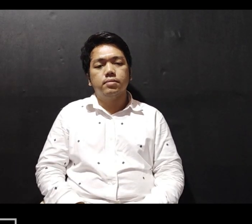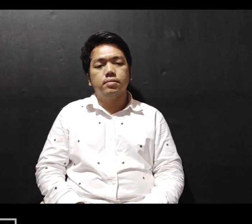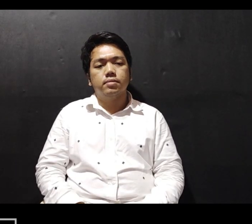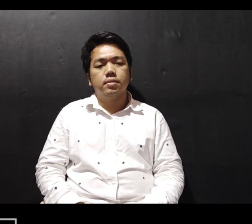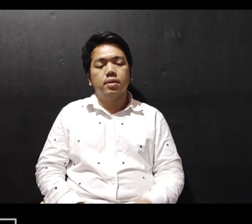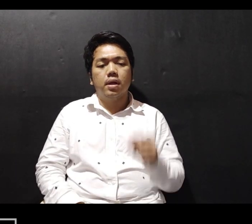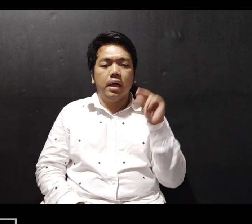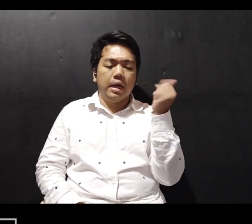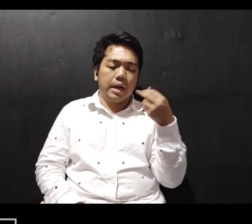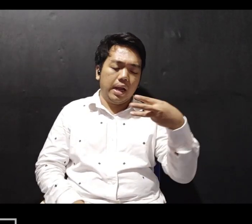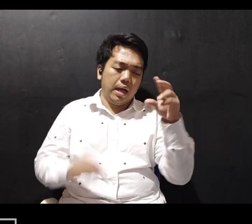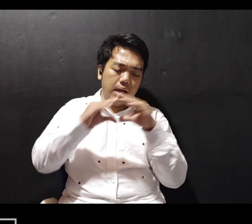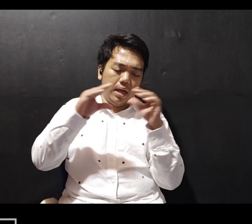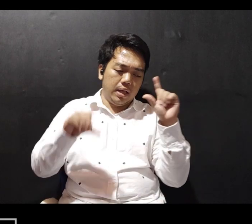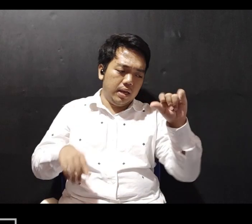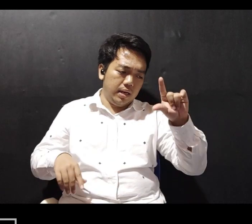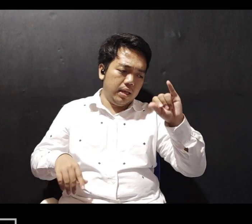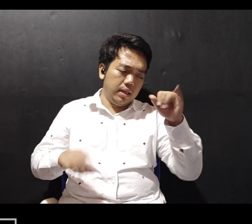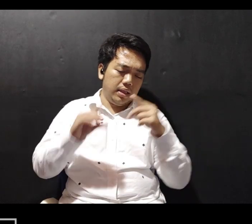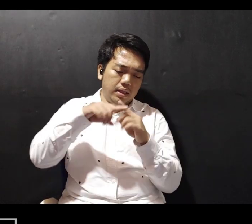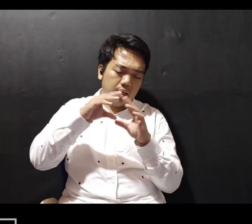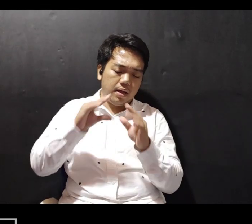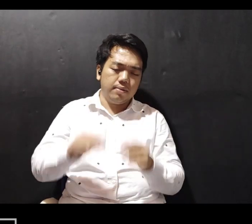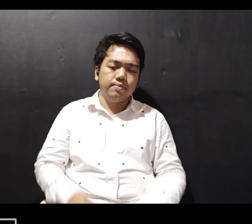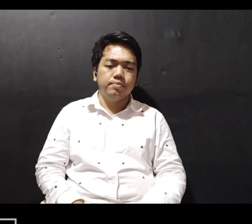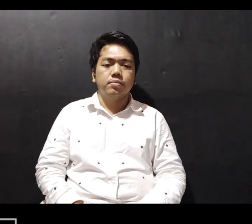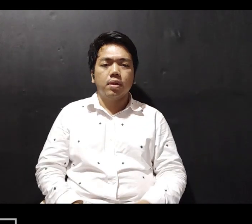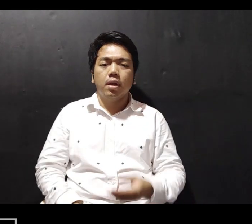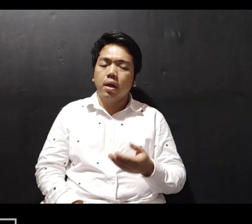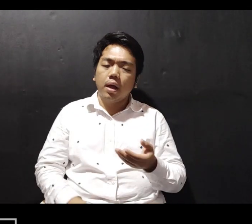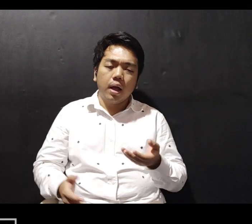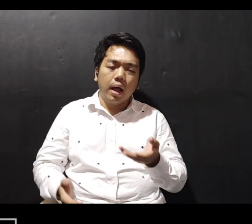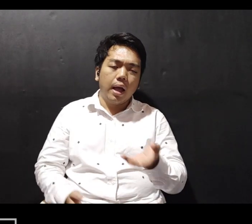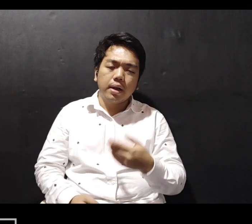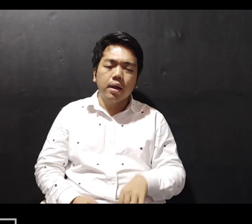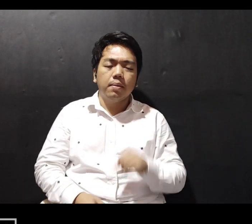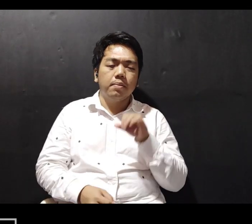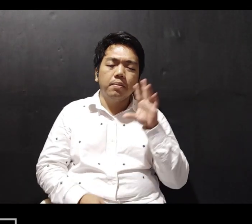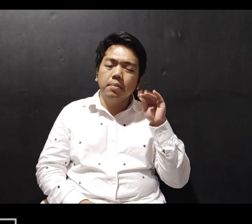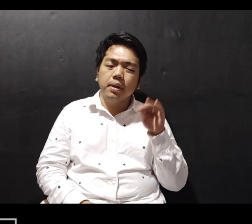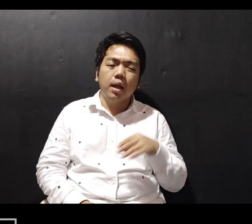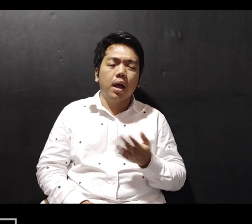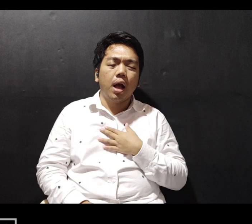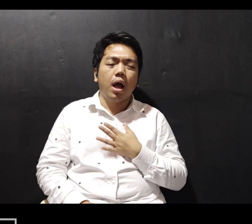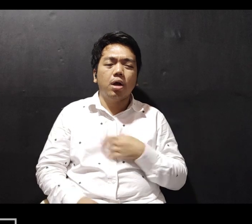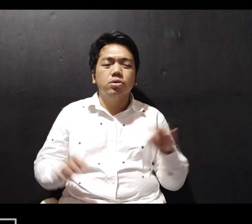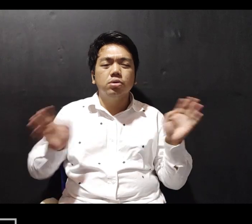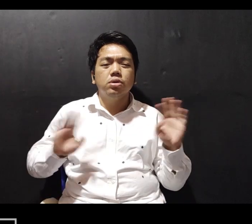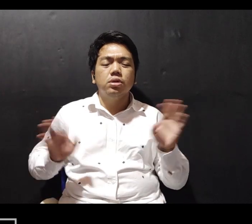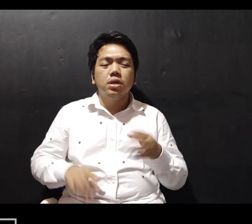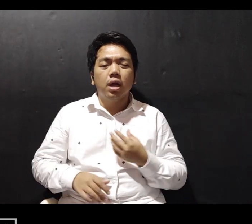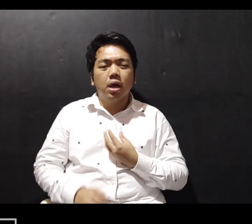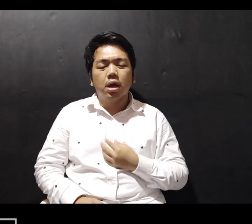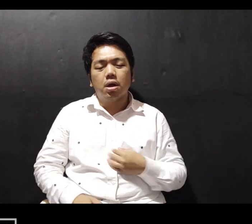bahkan saat ini Anda berkata, aku sudah tidak kuat lagi untuk menunggunya. Tekanan-tekanan yang begitu berat ku rasakan.